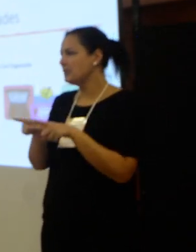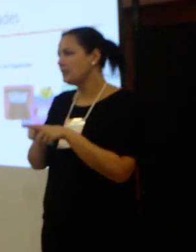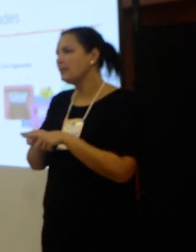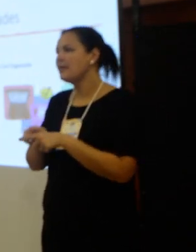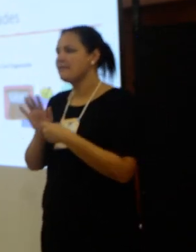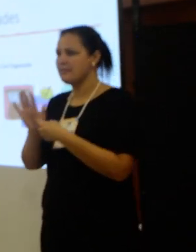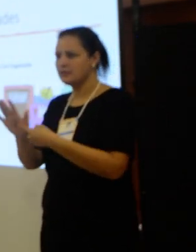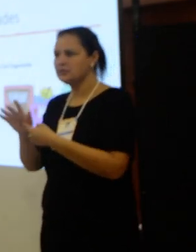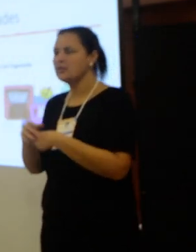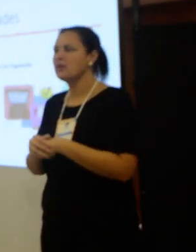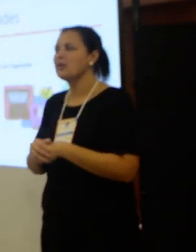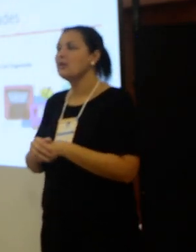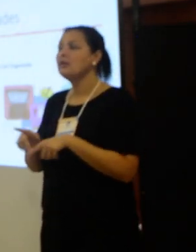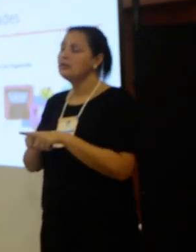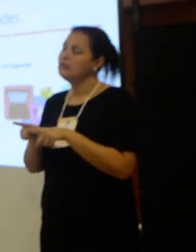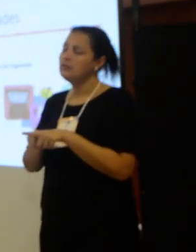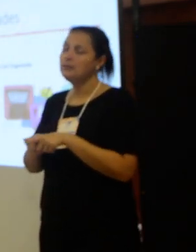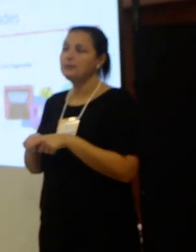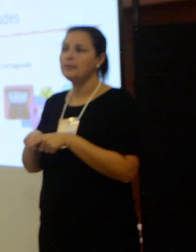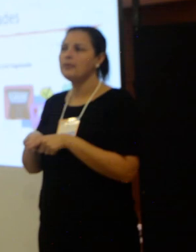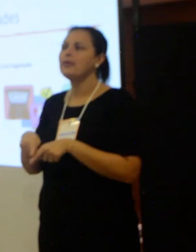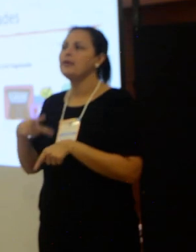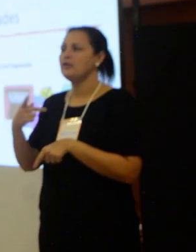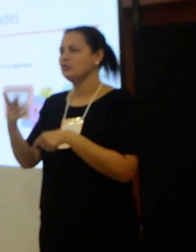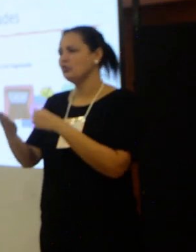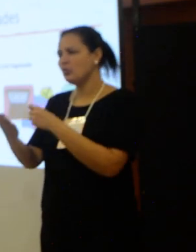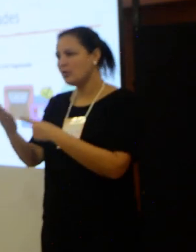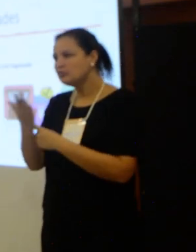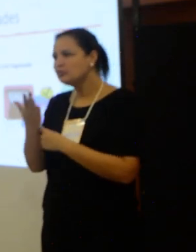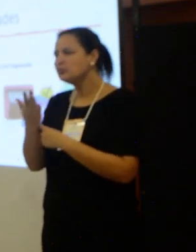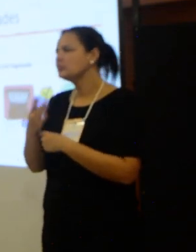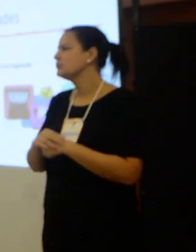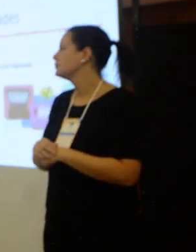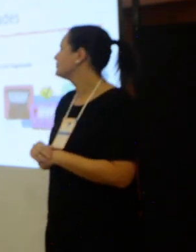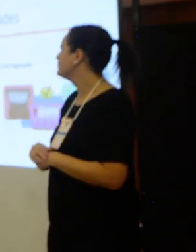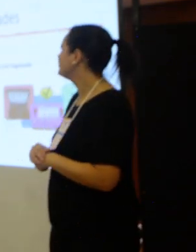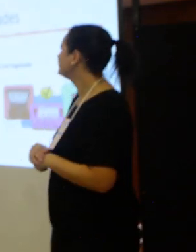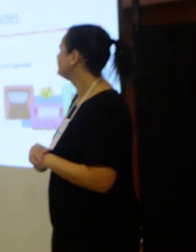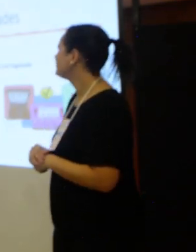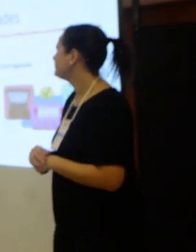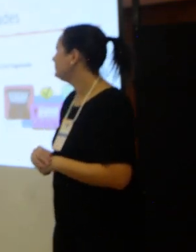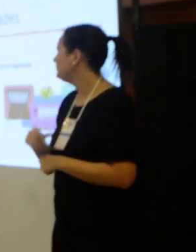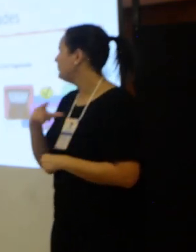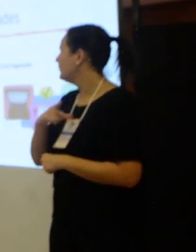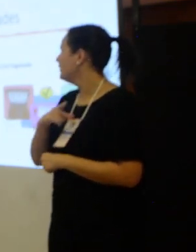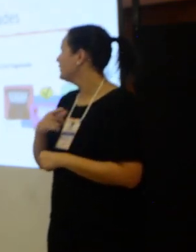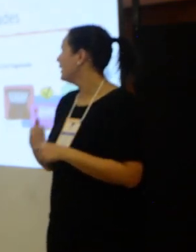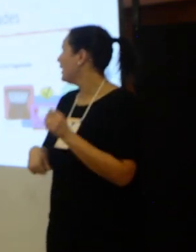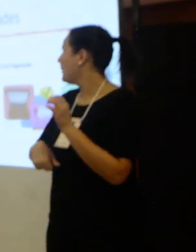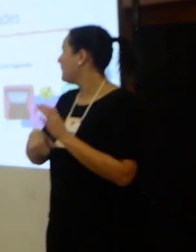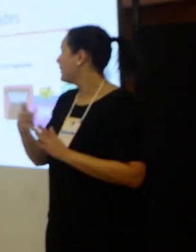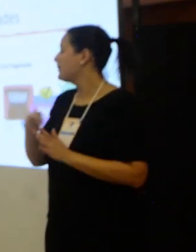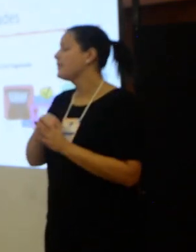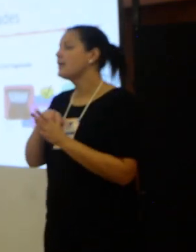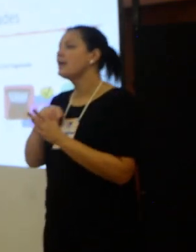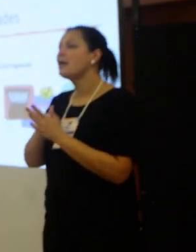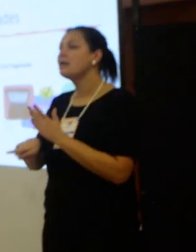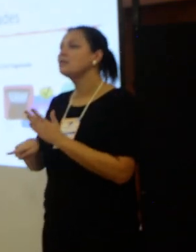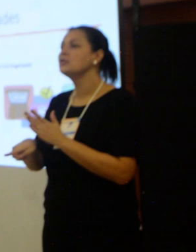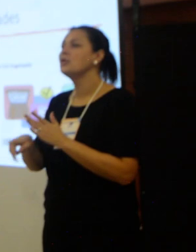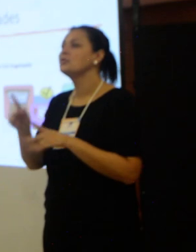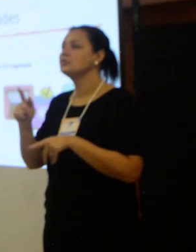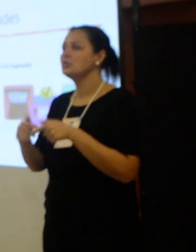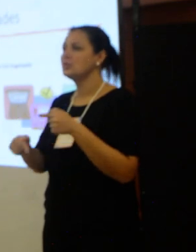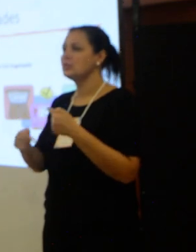contribuição de vocês, né, de forma mais efetiva. Depois tem essa primeira consulta pública com os dados dessa